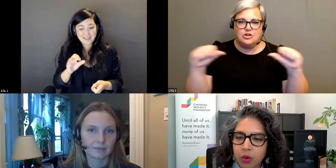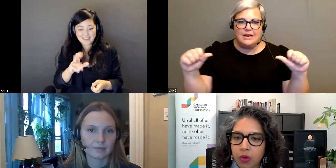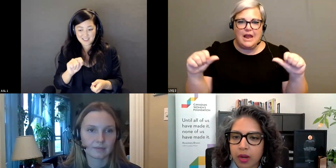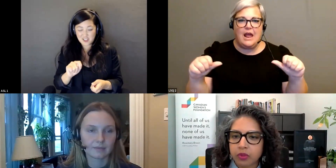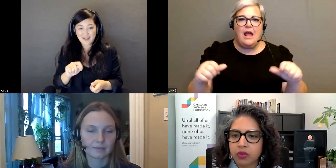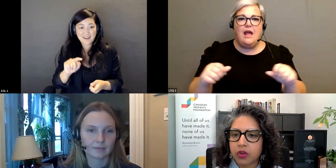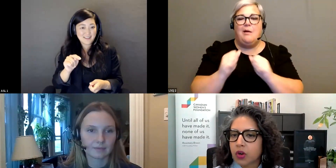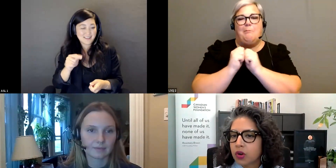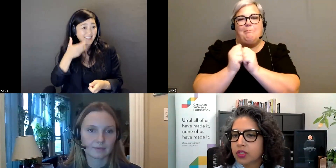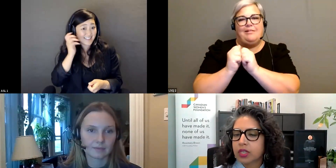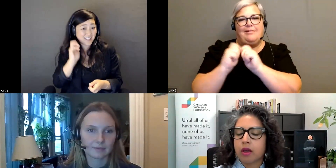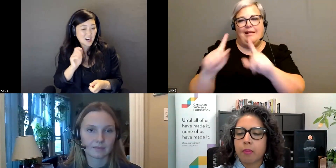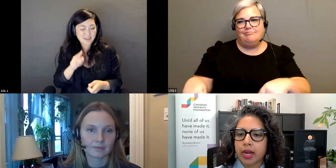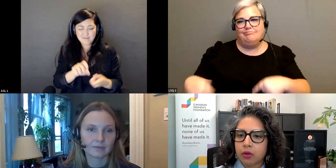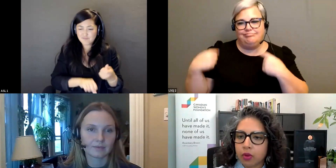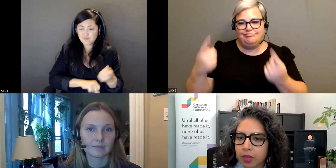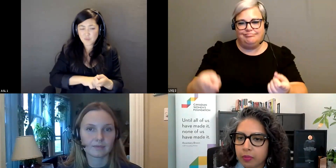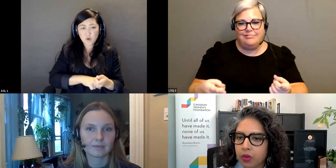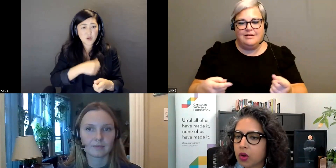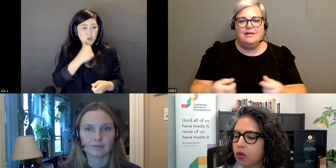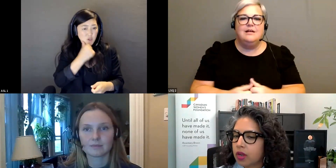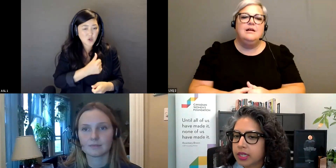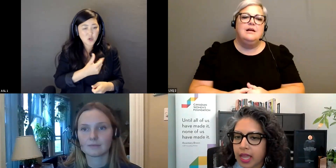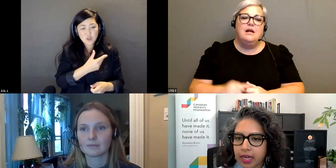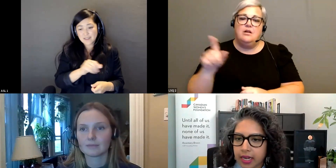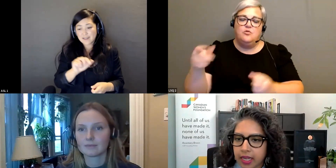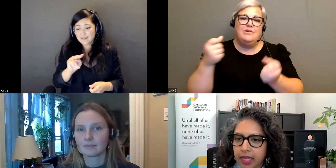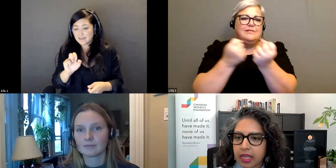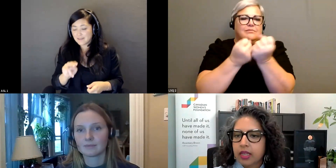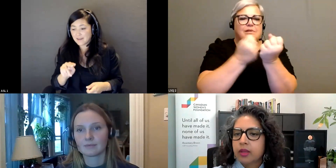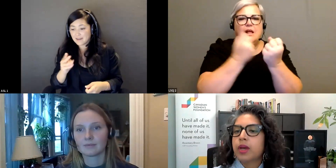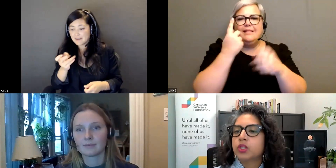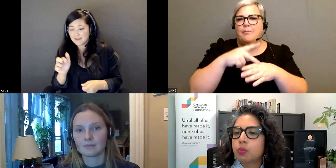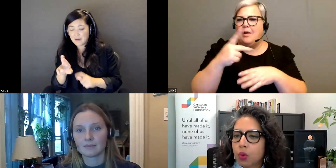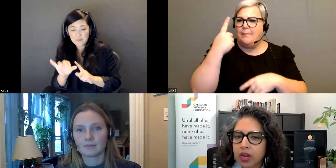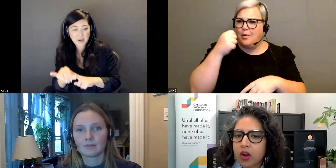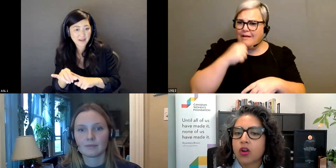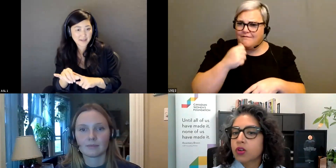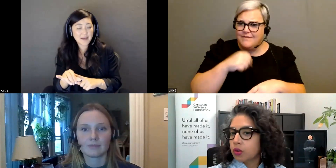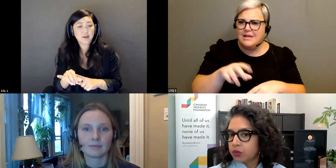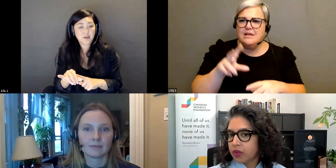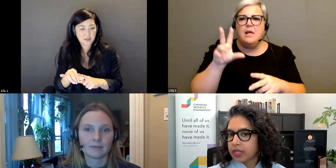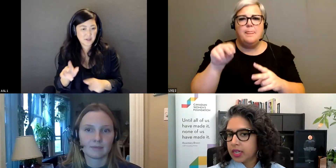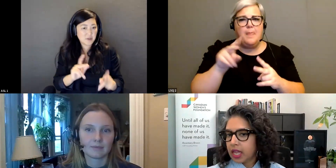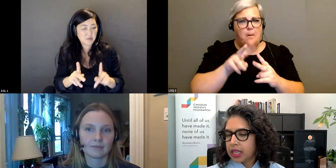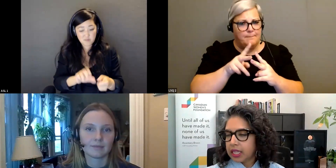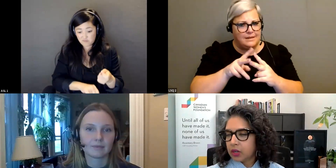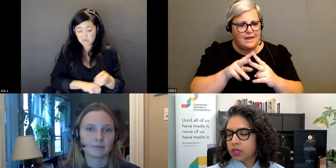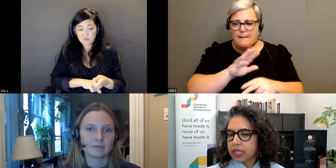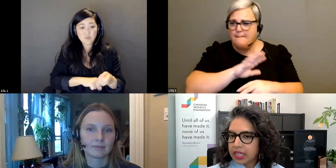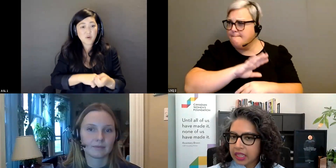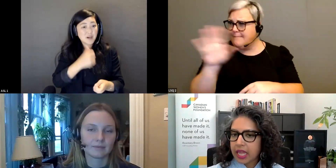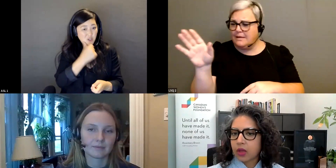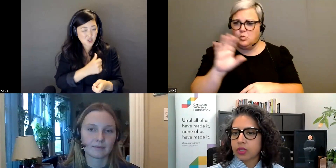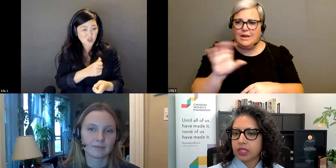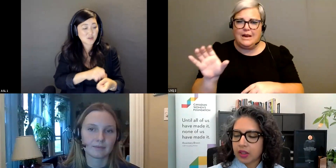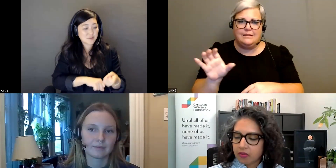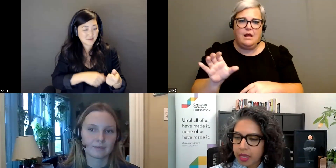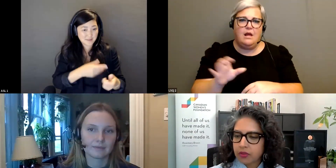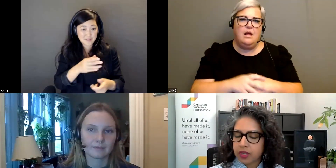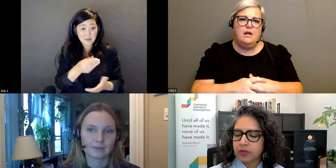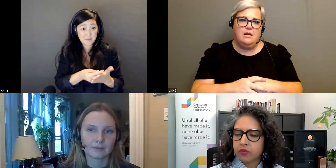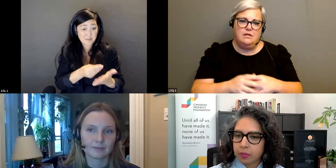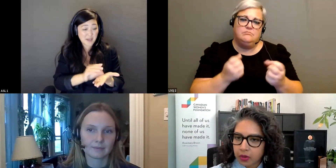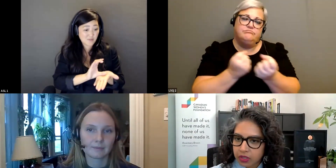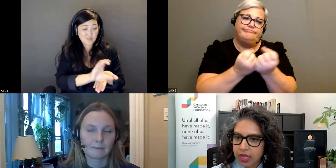depuis plusieurs années. Tigre Géant soutient des programmes pour les filles et les personnes non-binaires partout au Canada. En